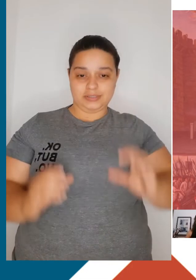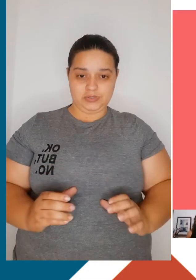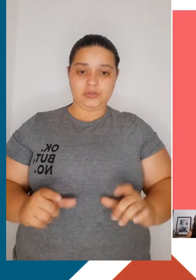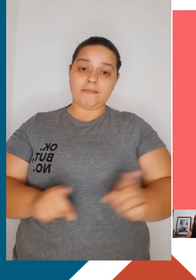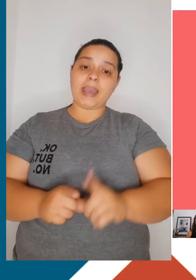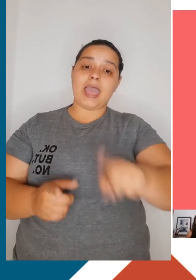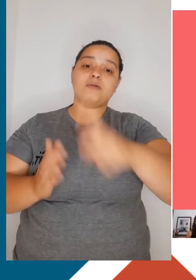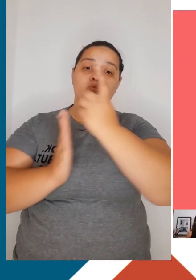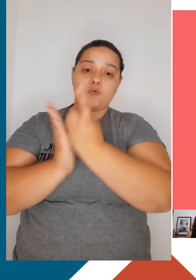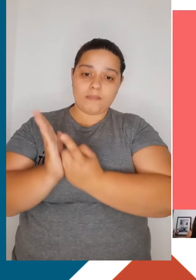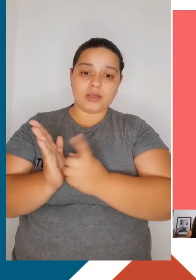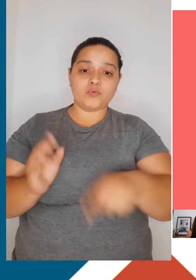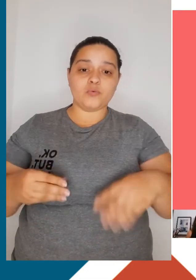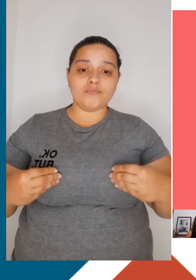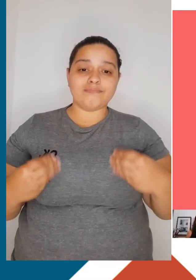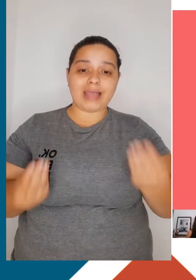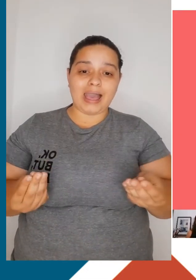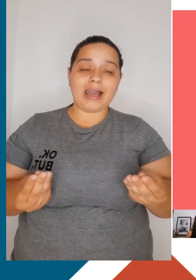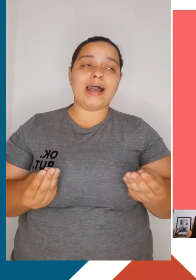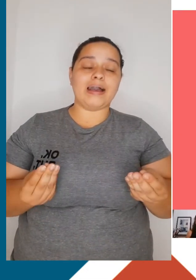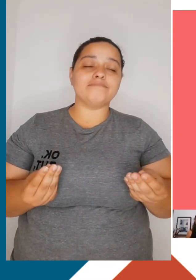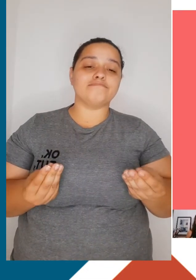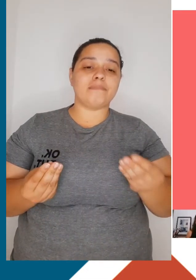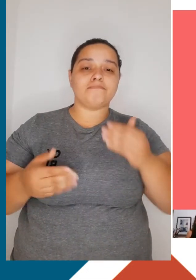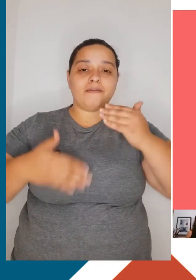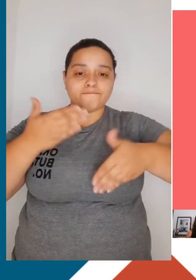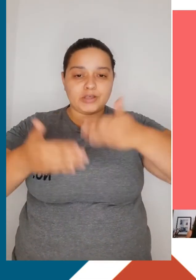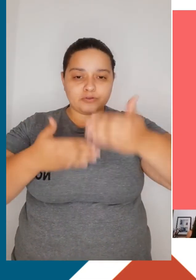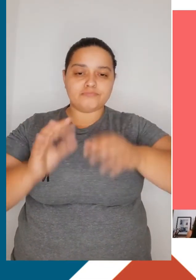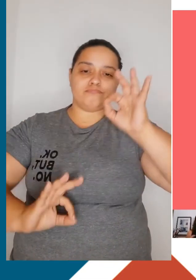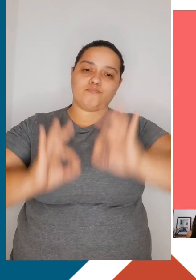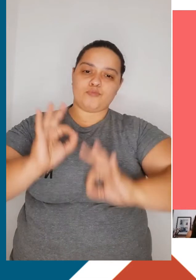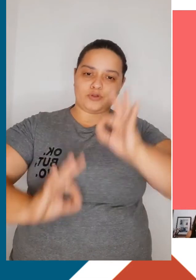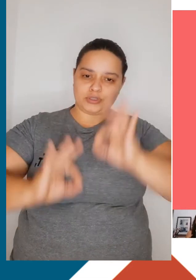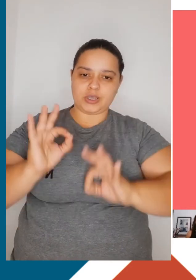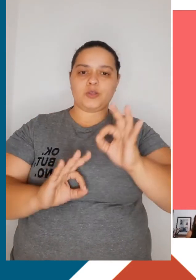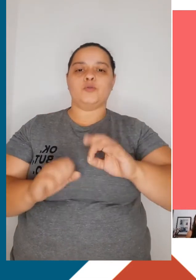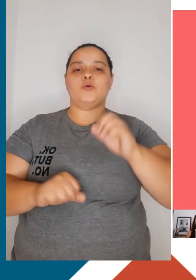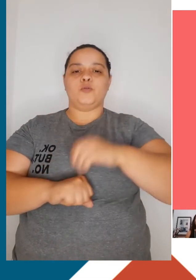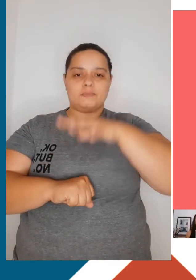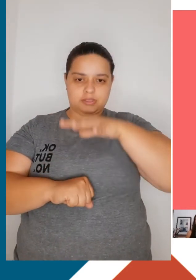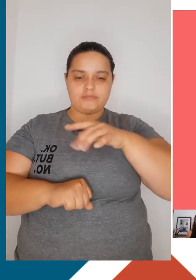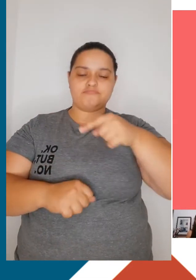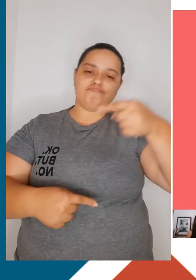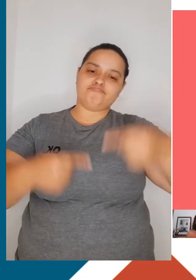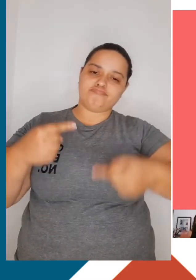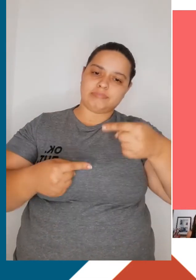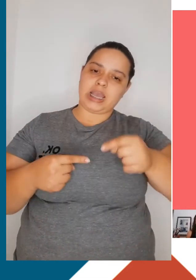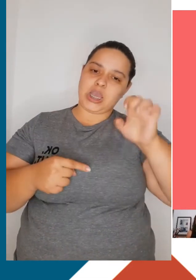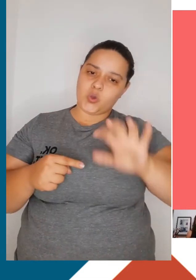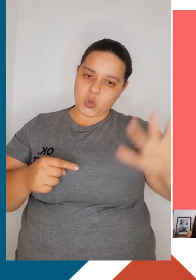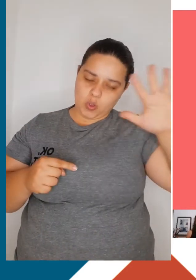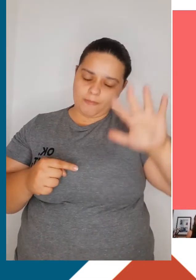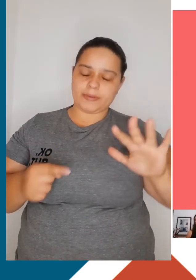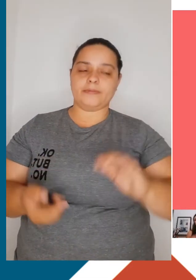documento bastante importante porque ele traz avanços do projeto liberal e iluminista que está sendo debatido, então, aí na